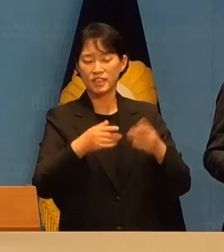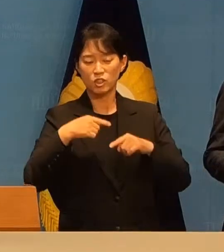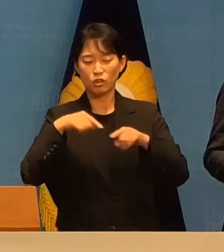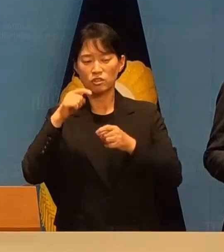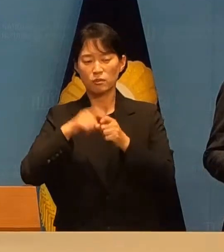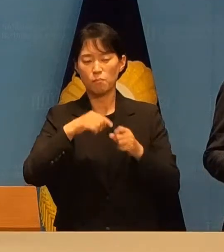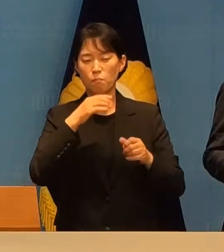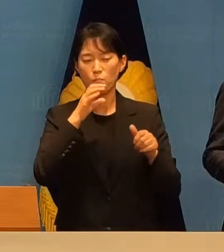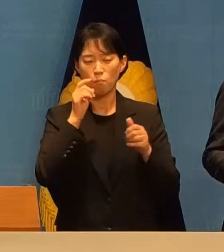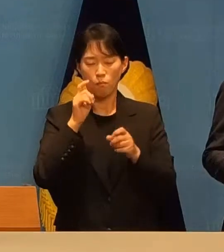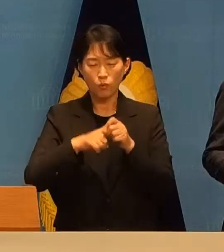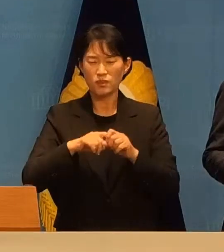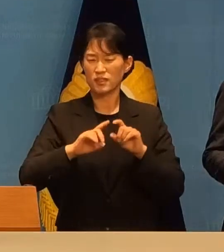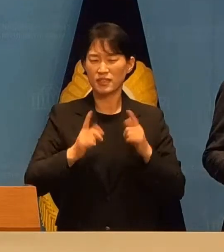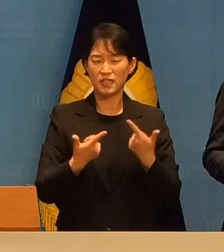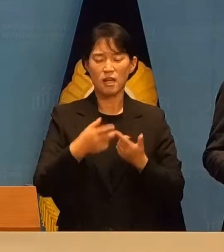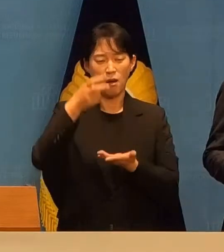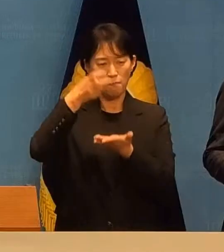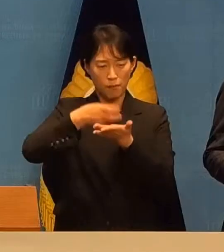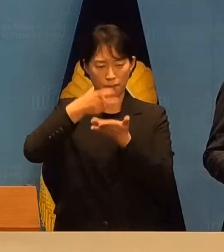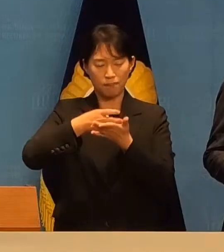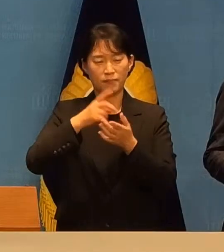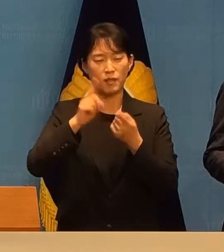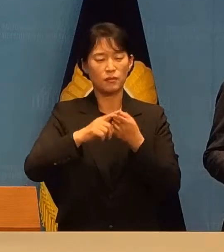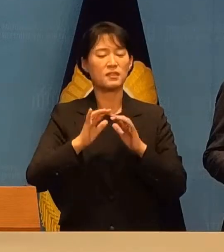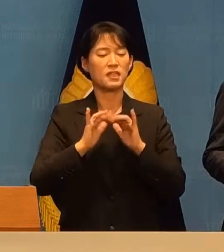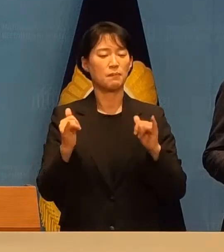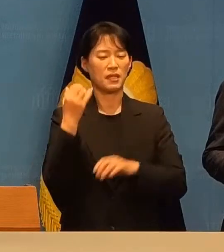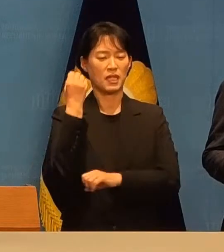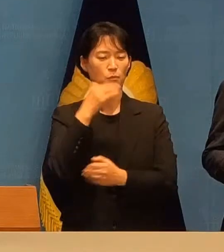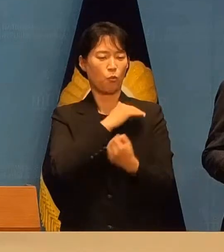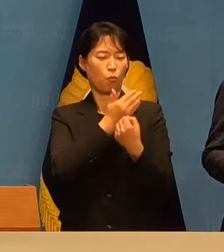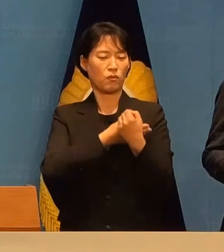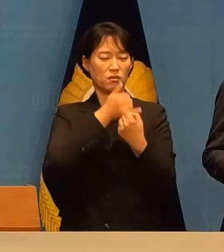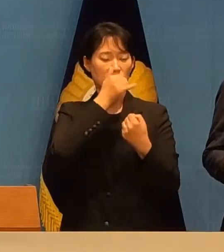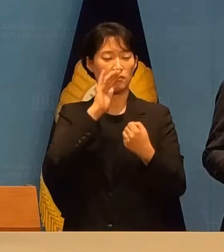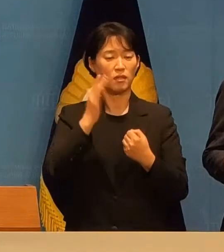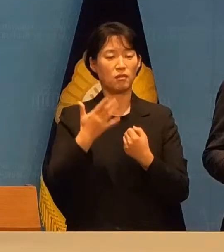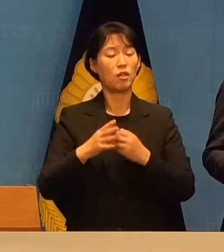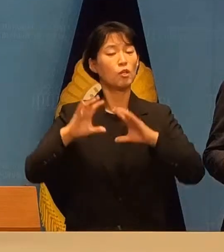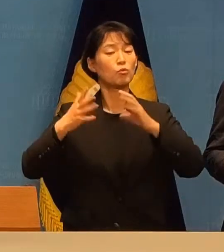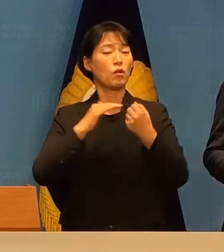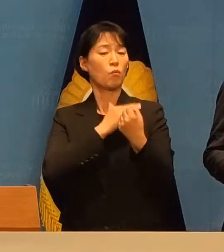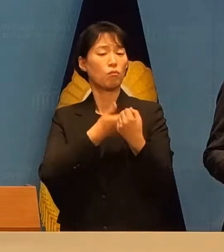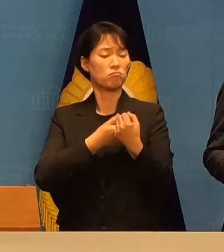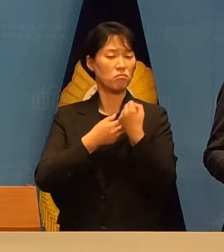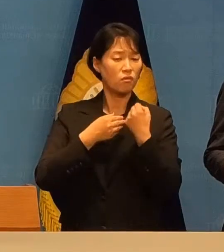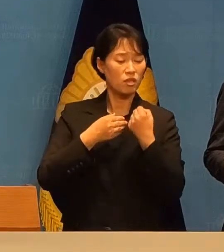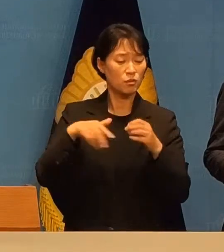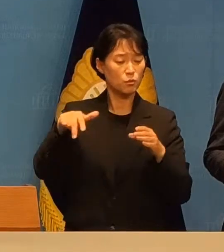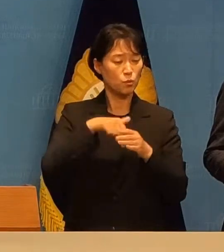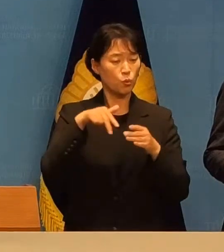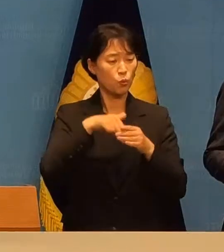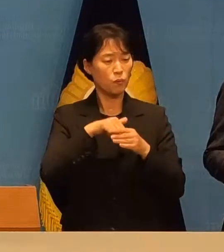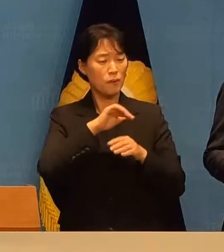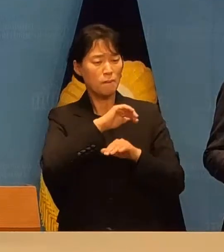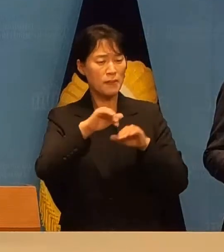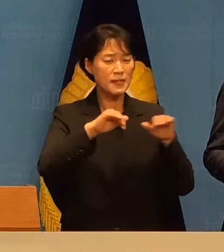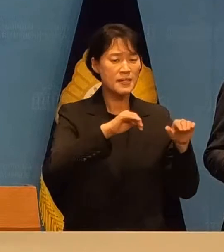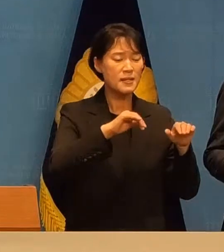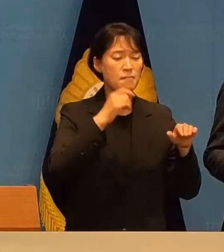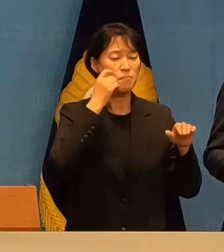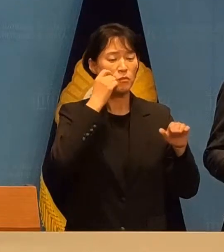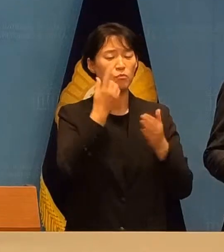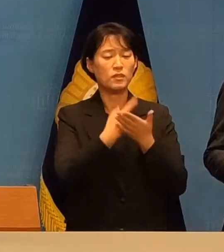목적이 아니라 법적 근거와 인간의 기본권에 기초해야 된다. 국가 권력이 종교의 영역을 넘어서지